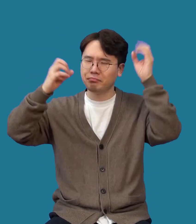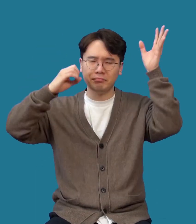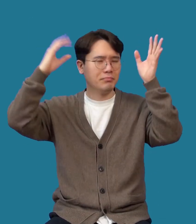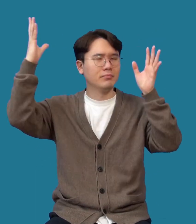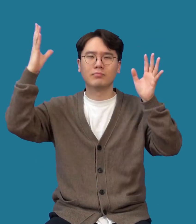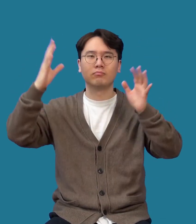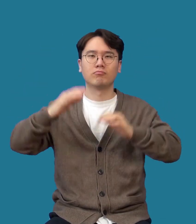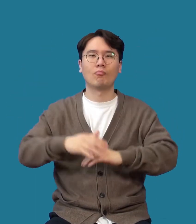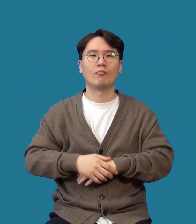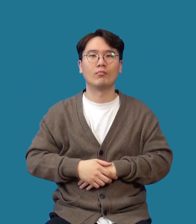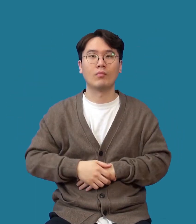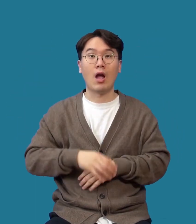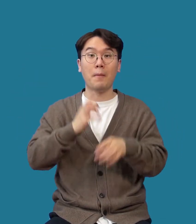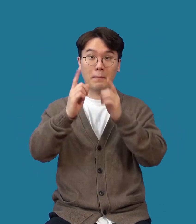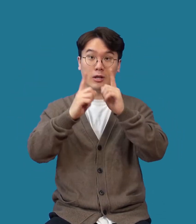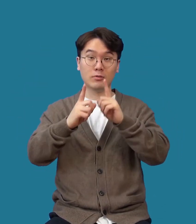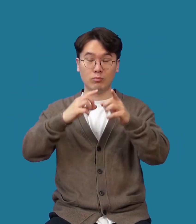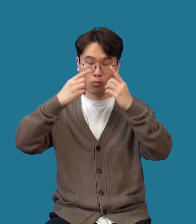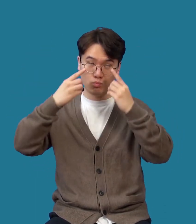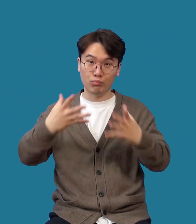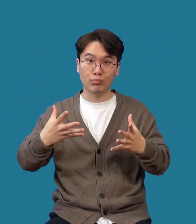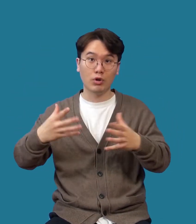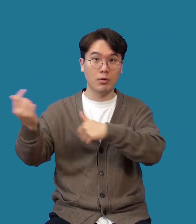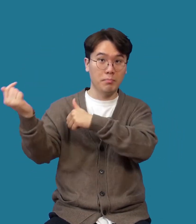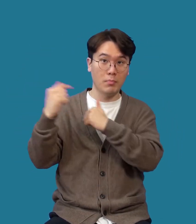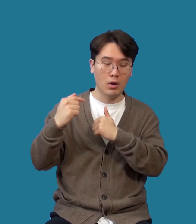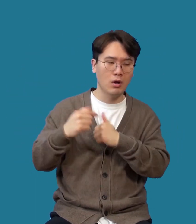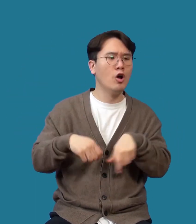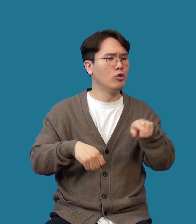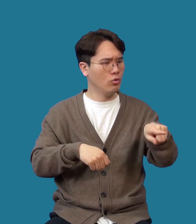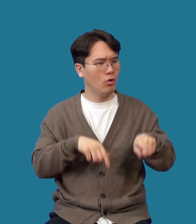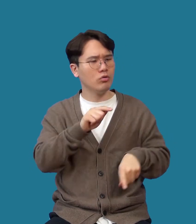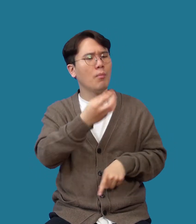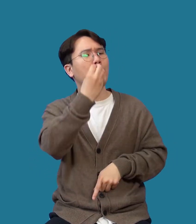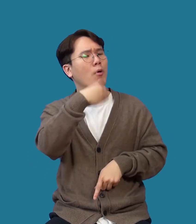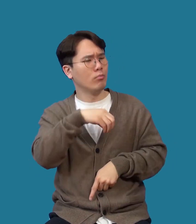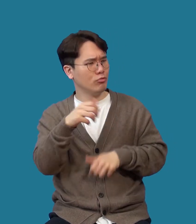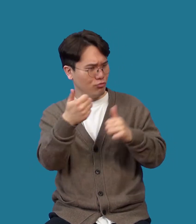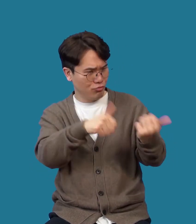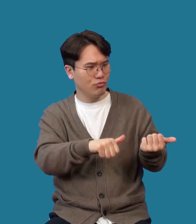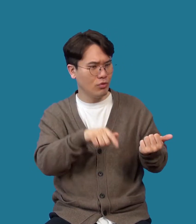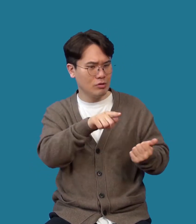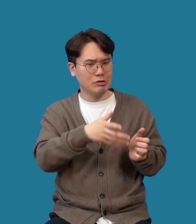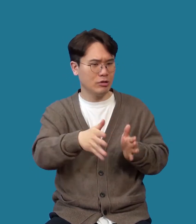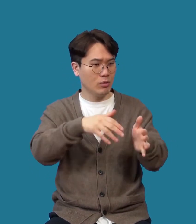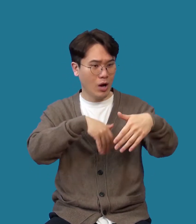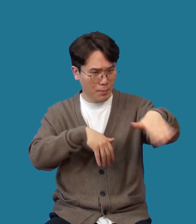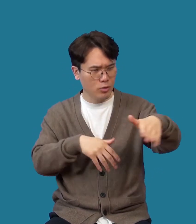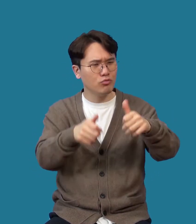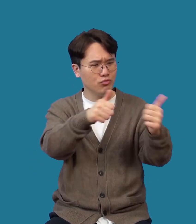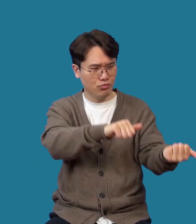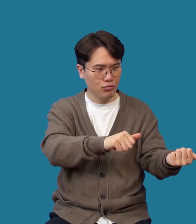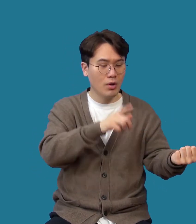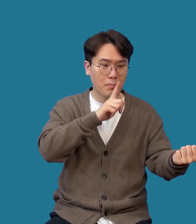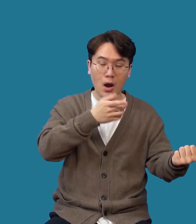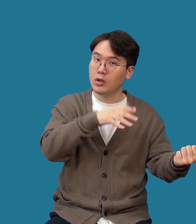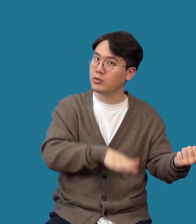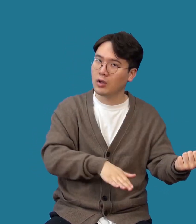말씀은 분명히 그 길로 가면 죽는다고 경고하는데도 그 말씀이 하나도 생각나지가 않습니다. 그래서 덥석 물어버립니다.